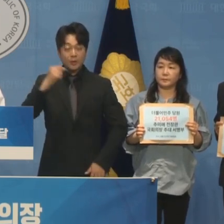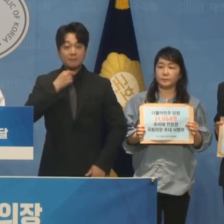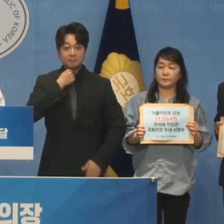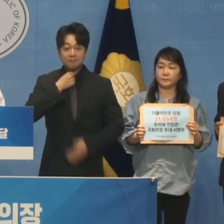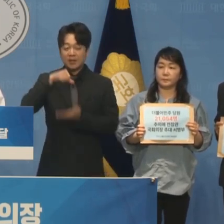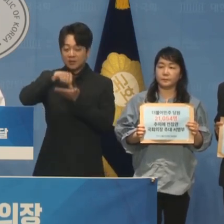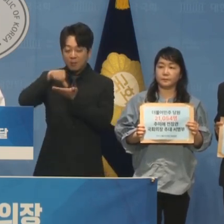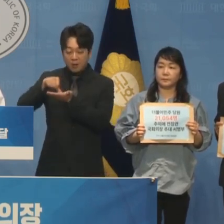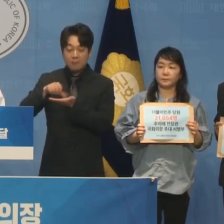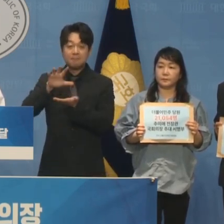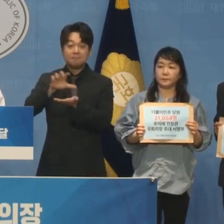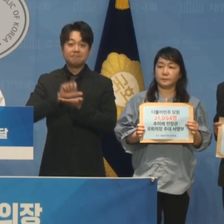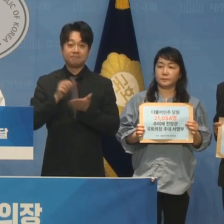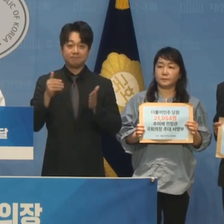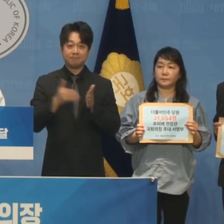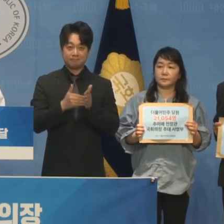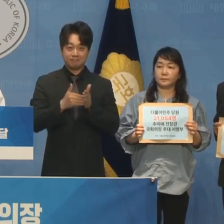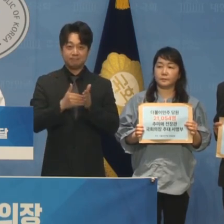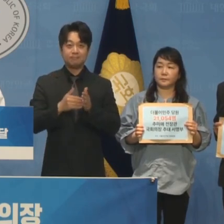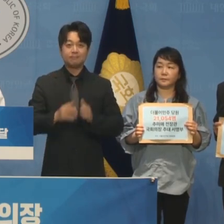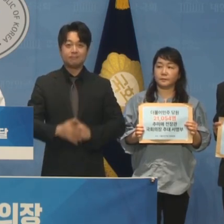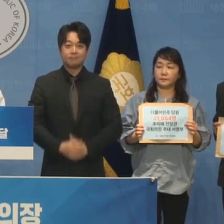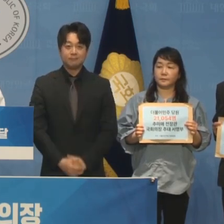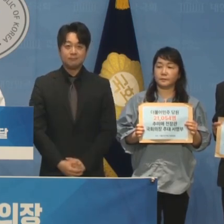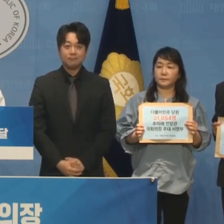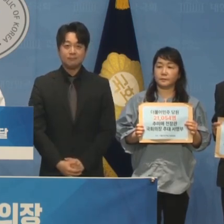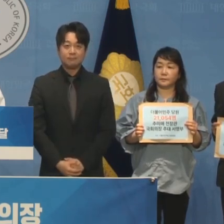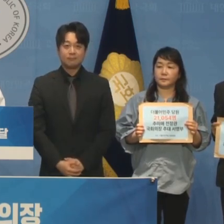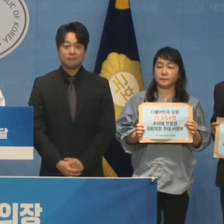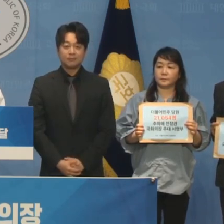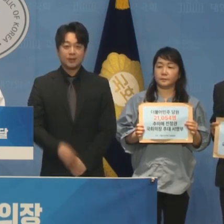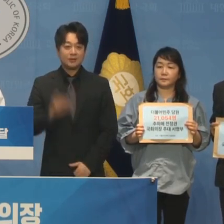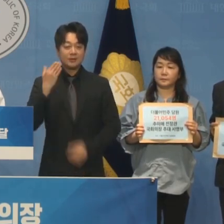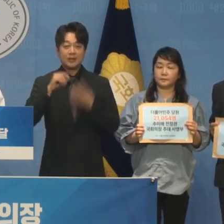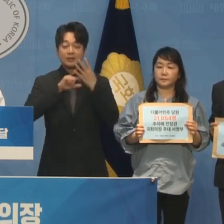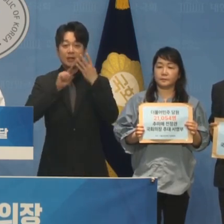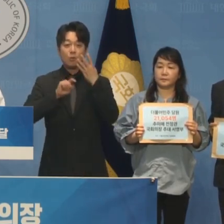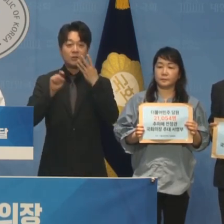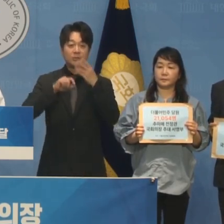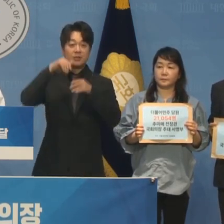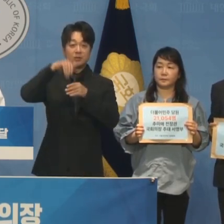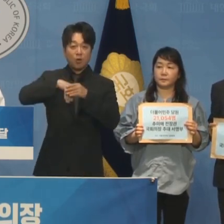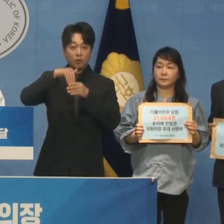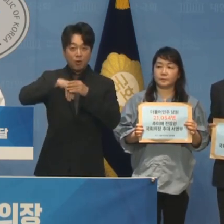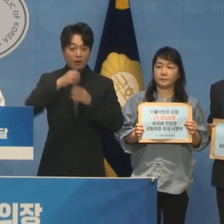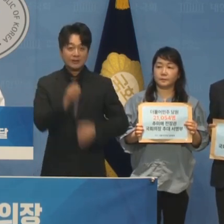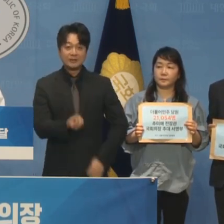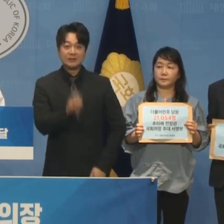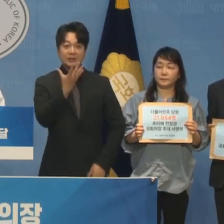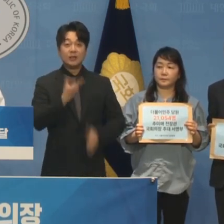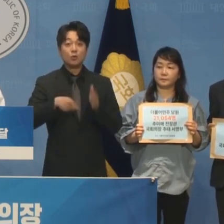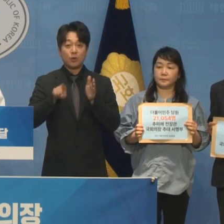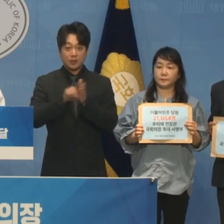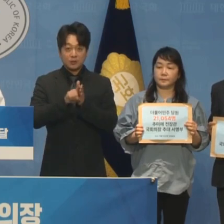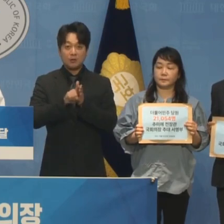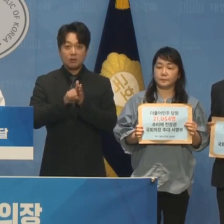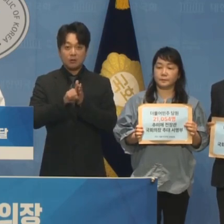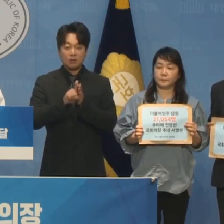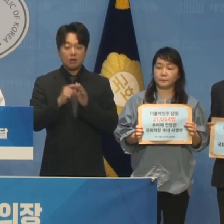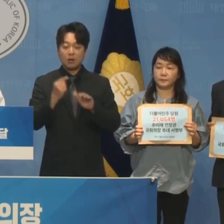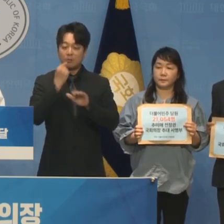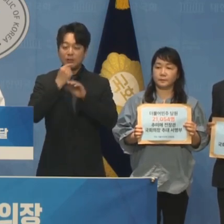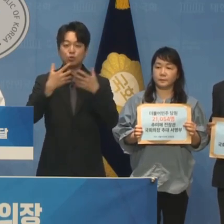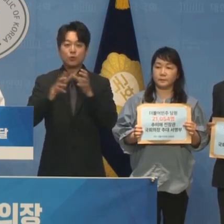받았습니다 민주당원 이번 22대 총선승리를 위해 전국 방방에서 더불어민주당의 승리